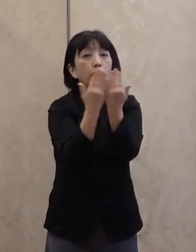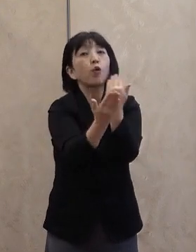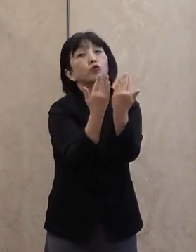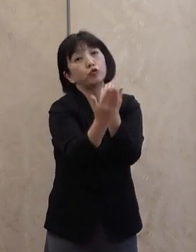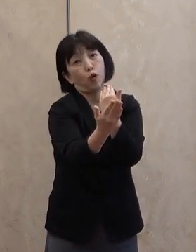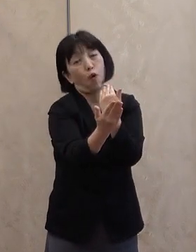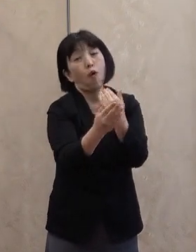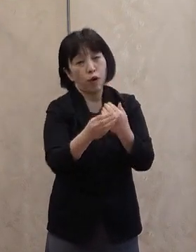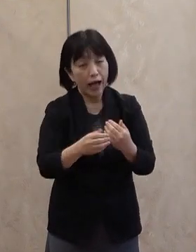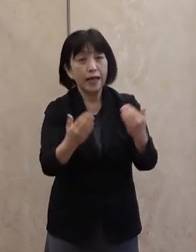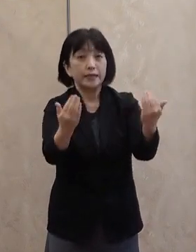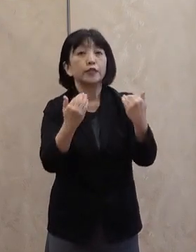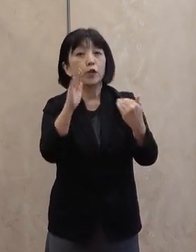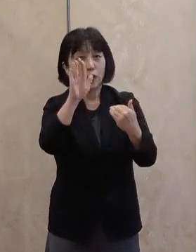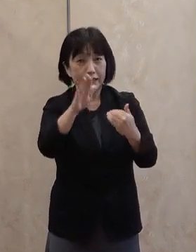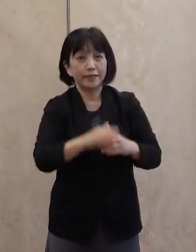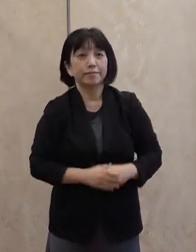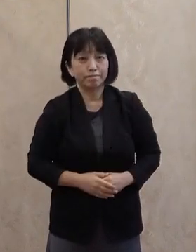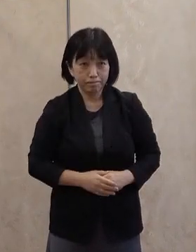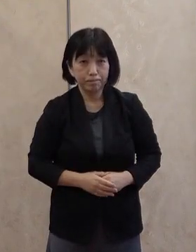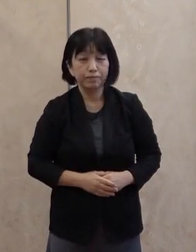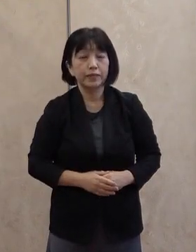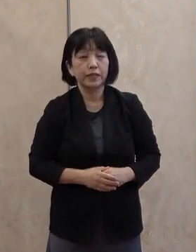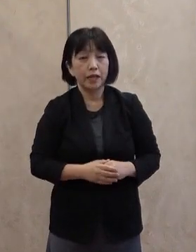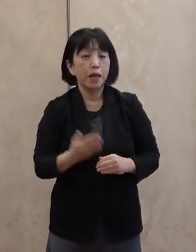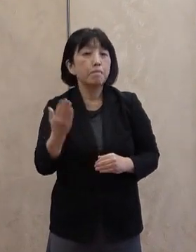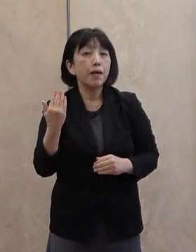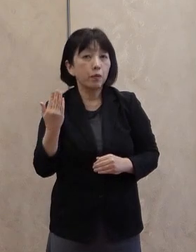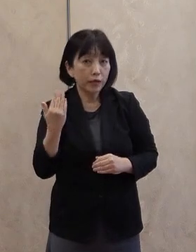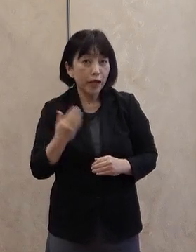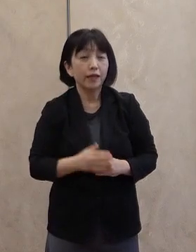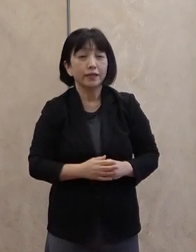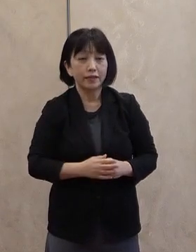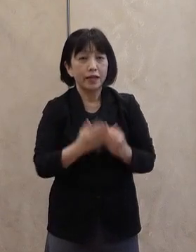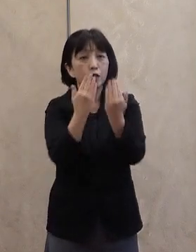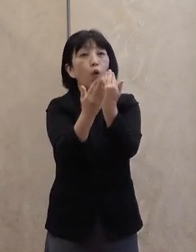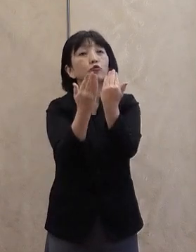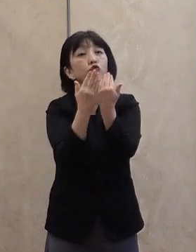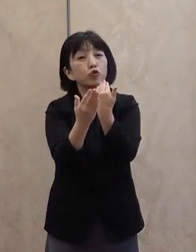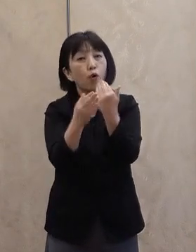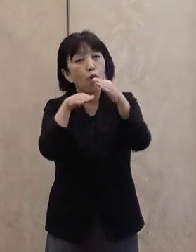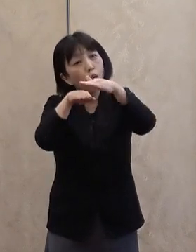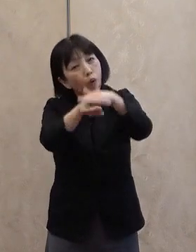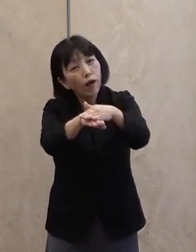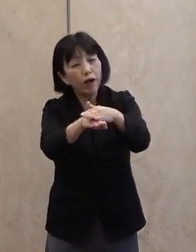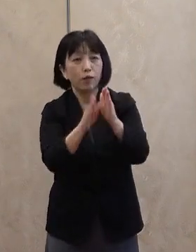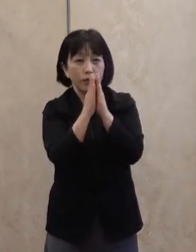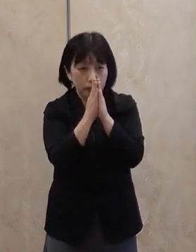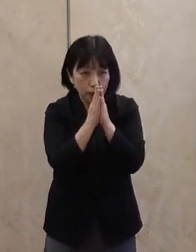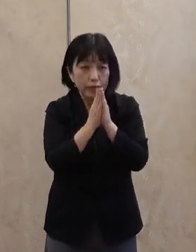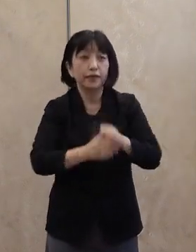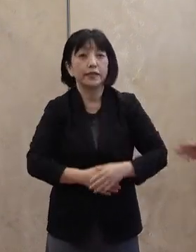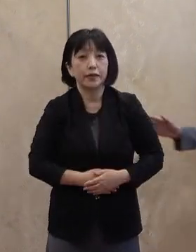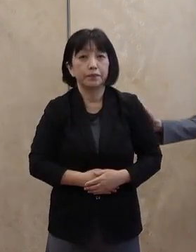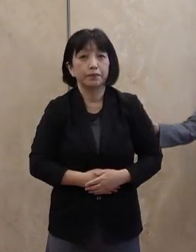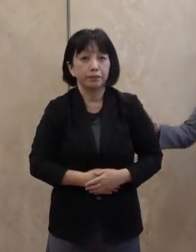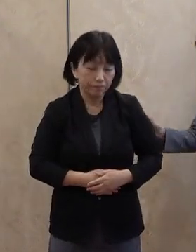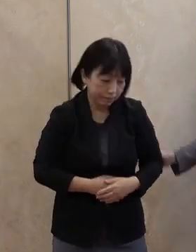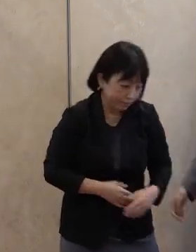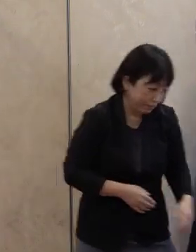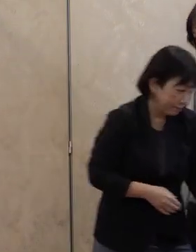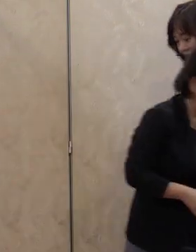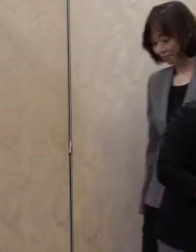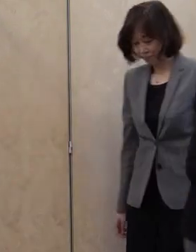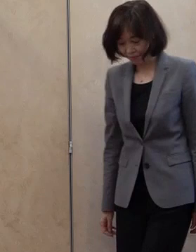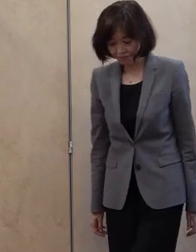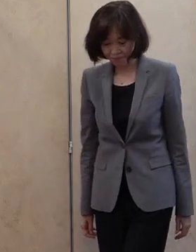ので領収書が必要になります。このあらかじめですね、領収書の保管をよろしくお願いします。4